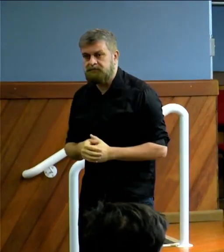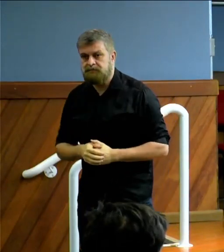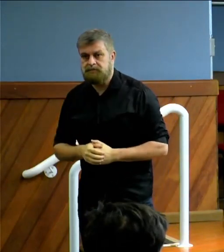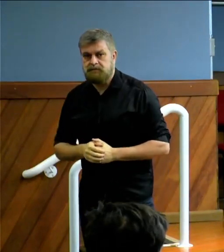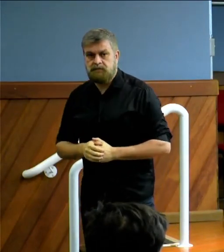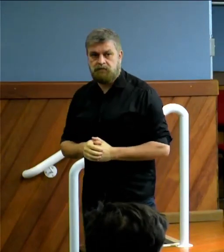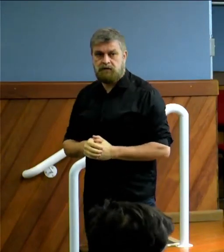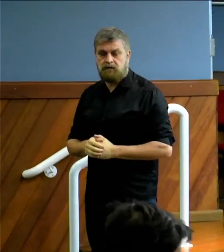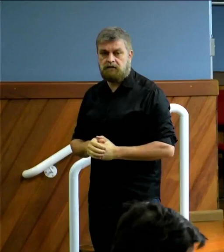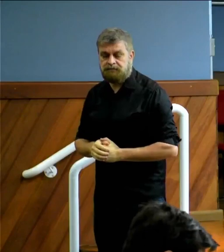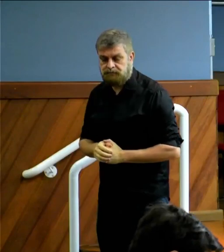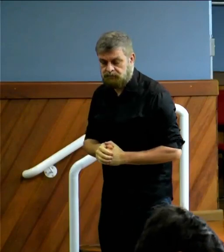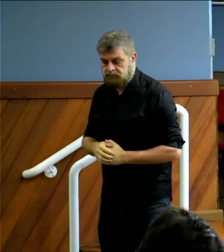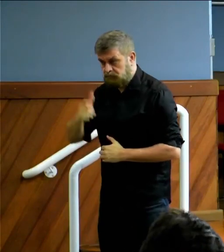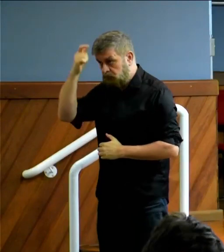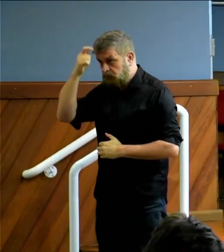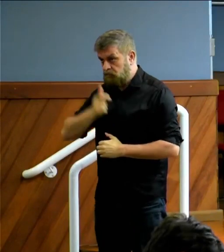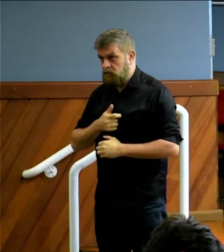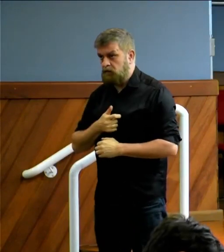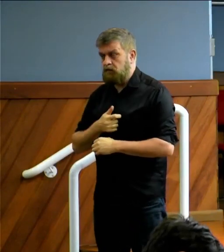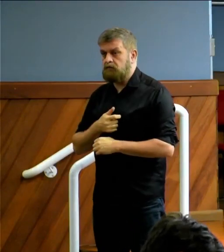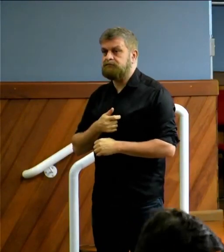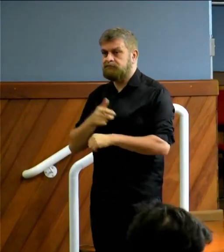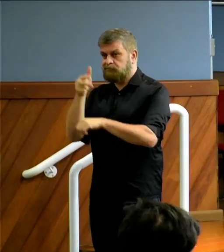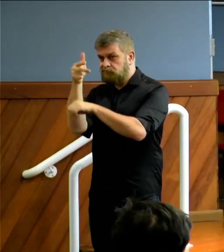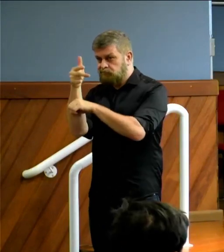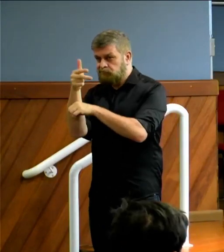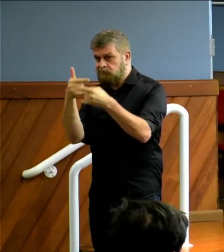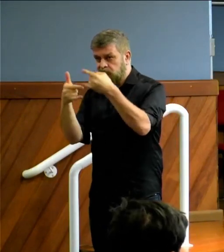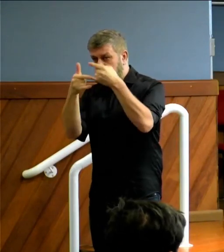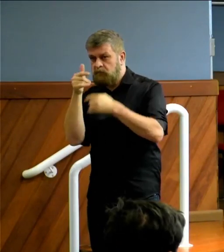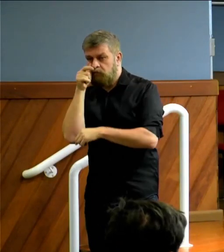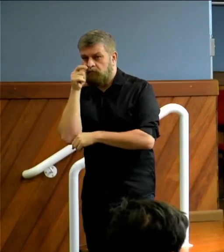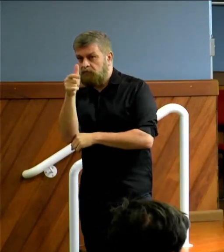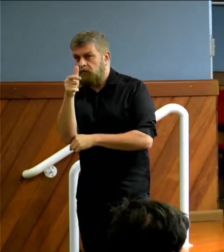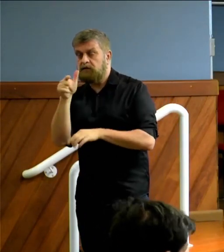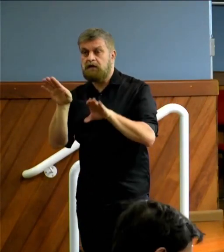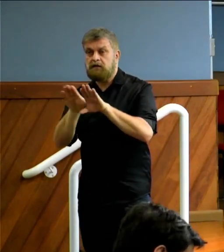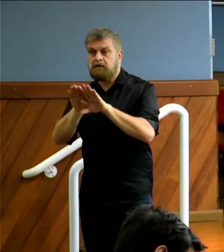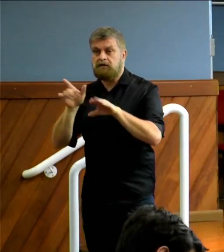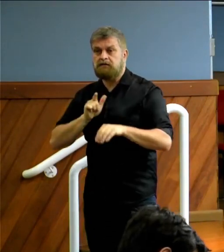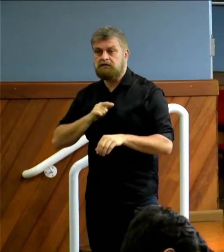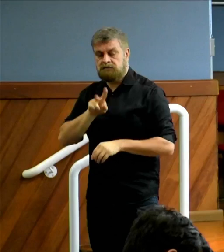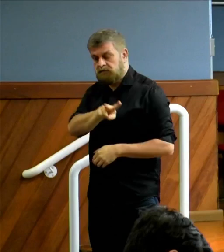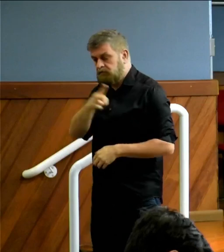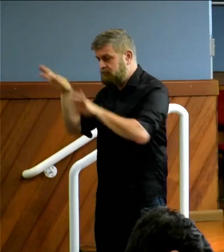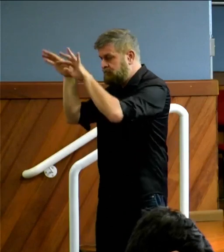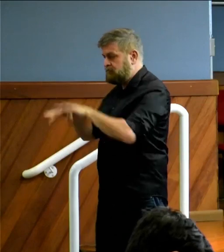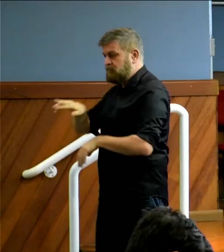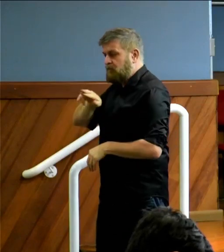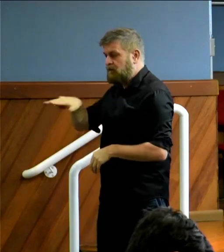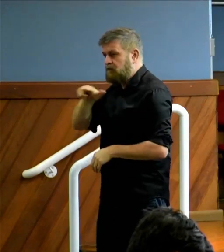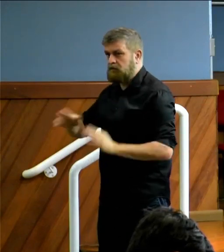isso. E aí, eu assisti uma live semana passada e era assim, sobre as diferenças de digitalização entre